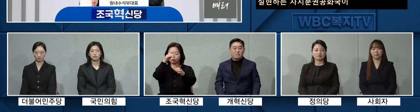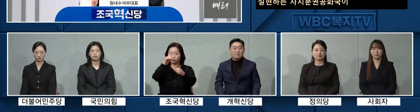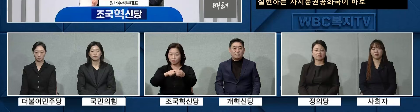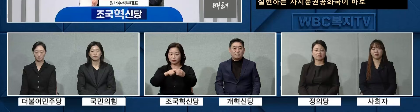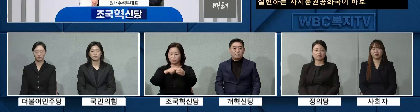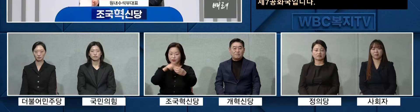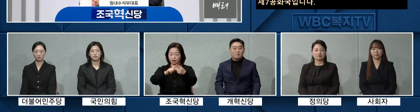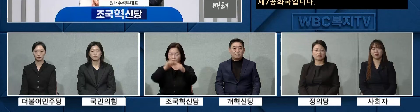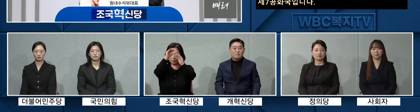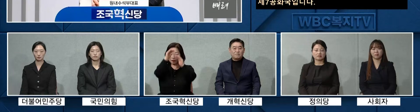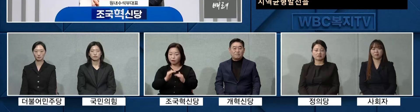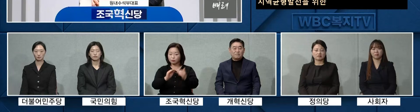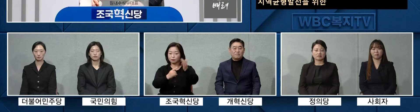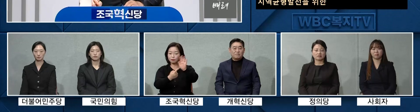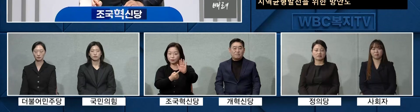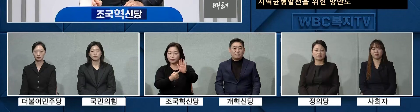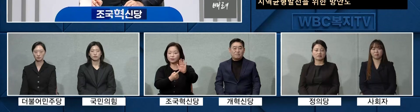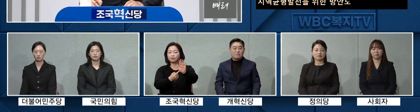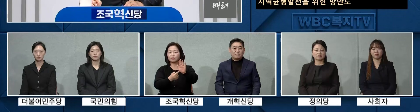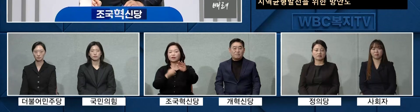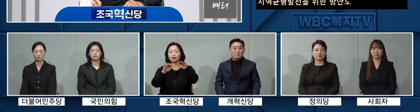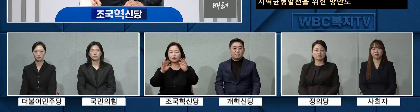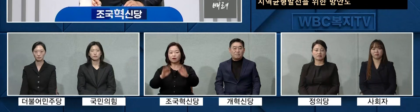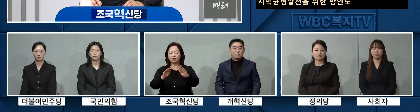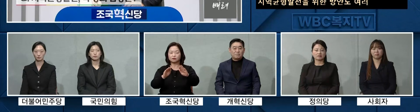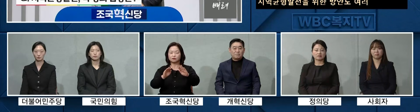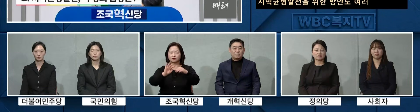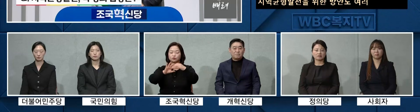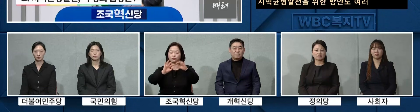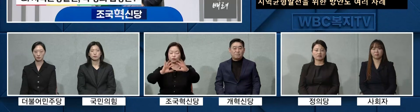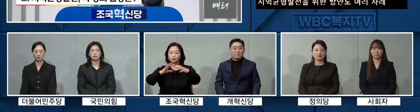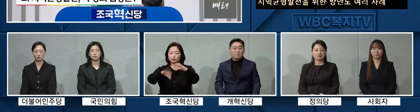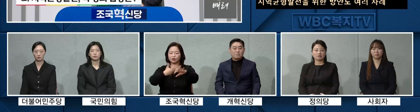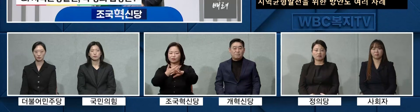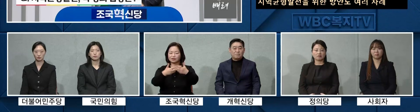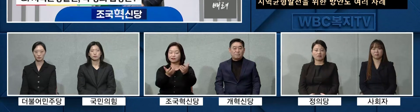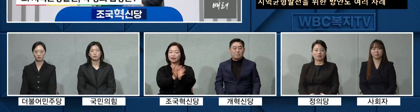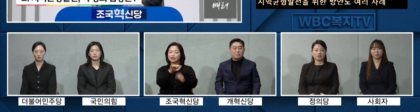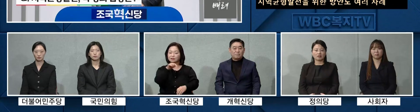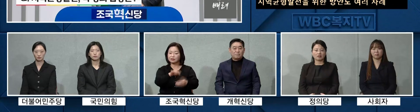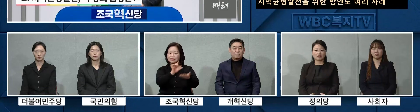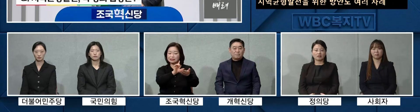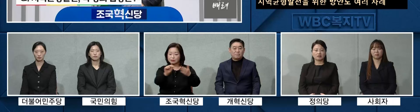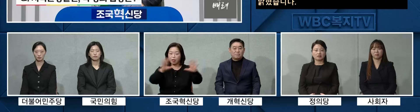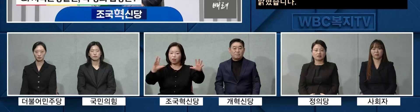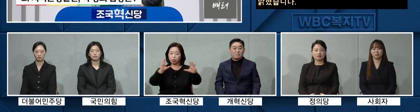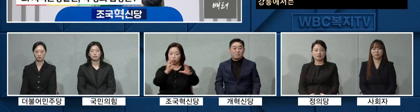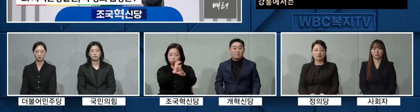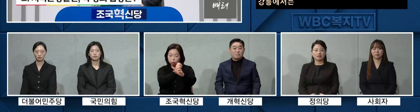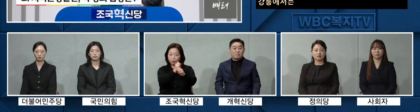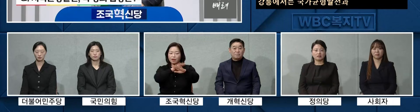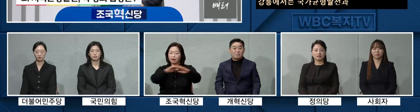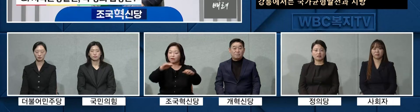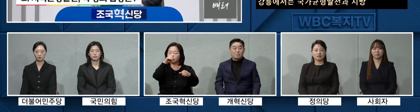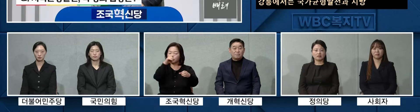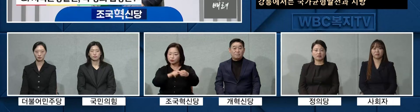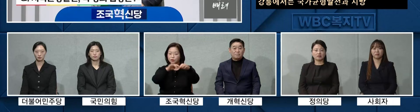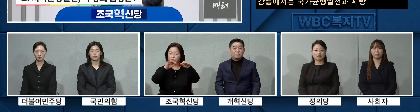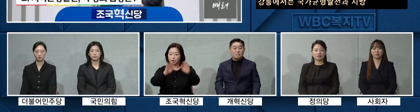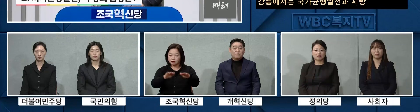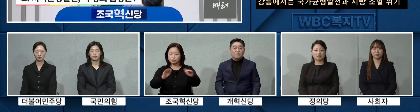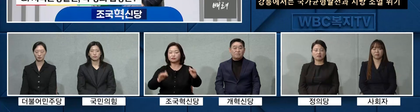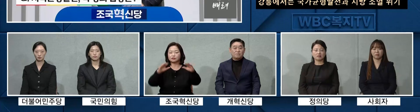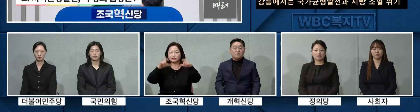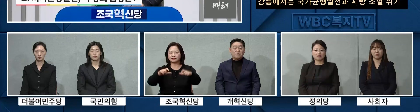여러 차례 밝혔습니다. 강령에서는 국가균형 발전과 지방소멸 위기 극복을 위한 균형발전